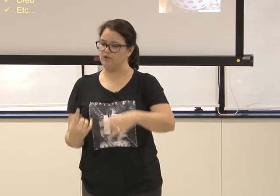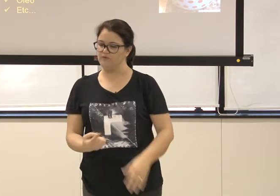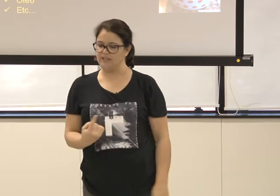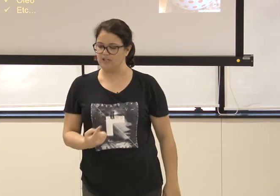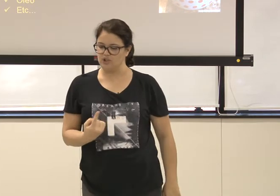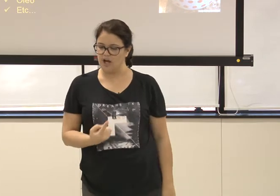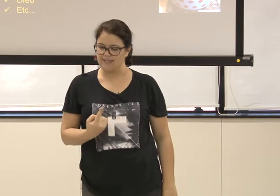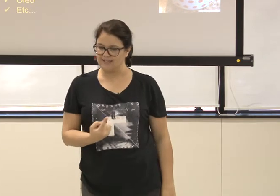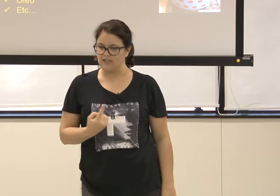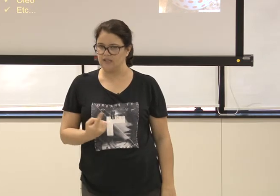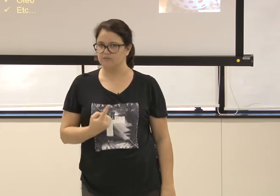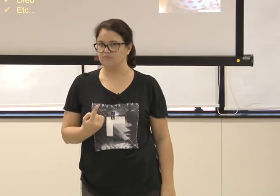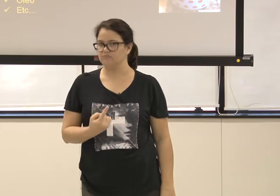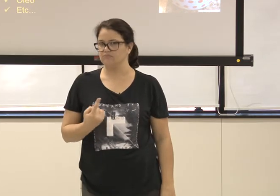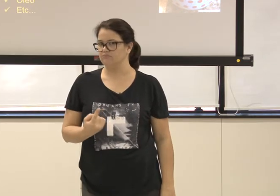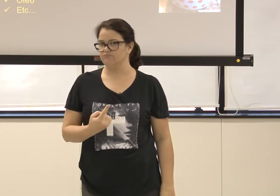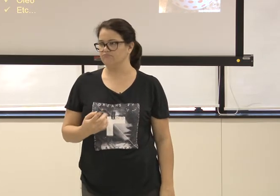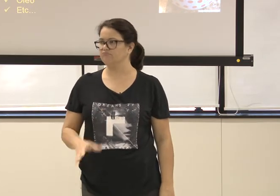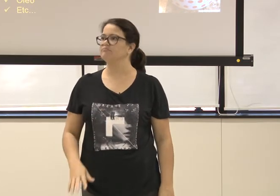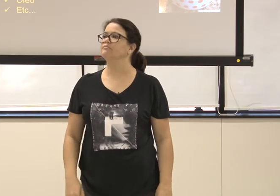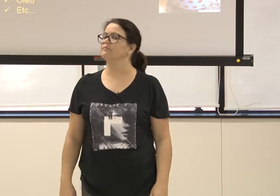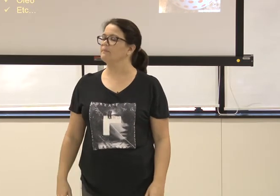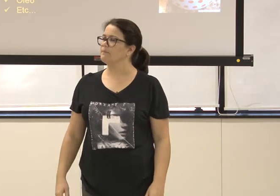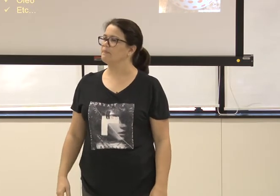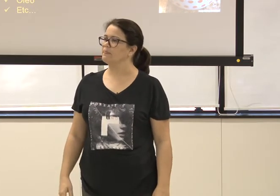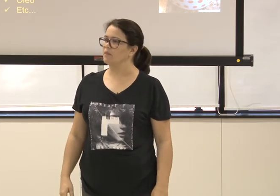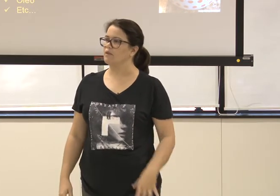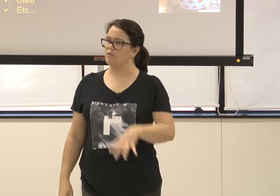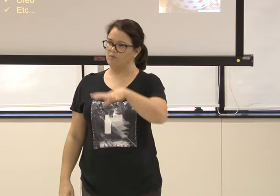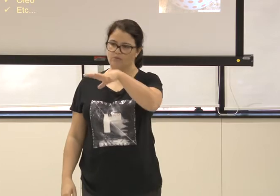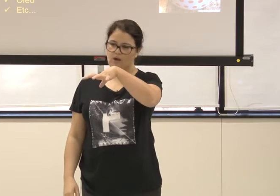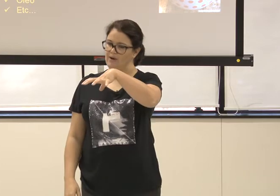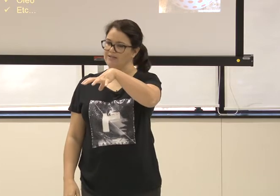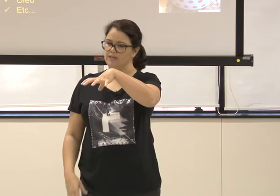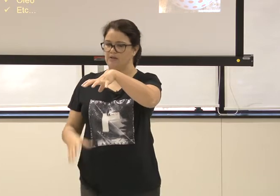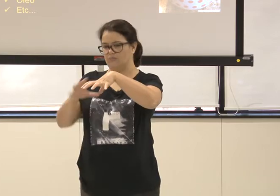fizer só assim... Não, não é como Não, assim.